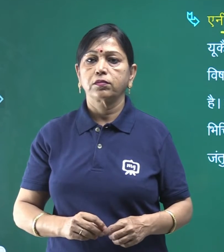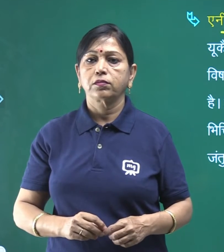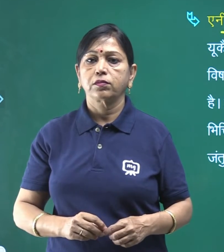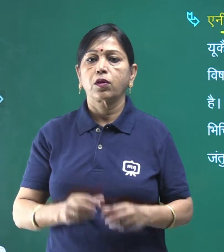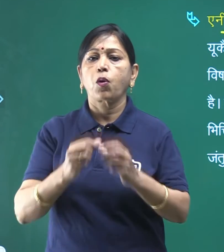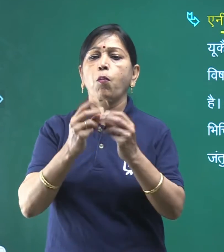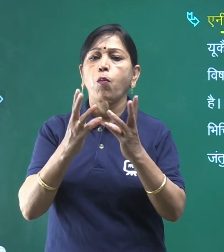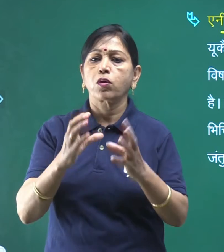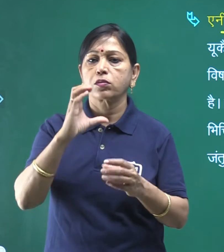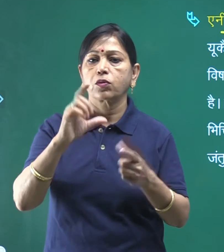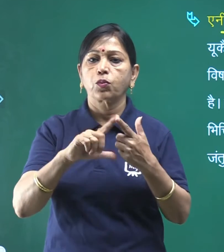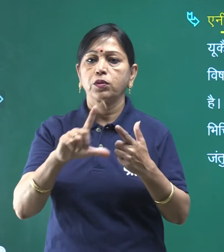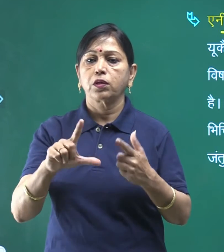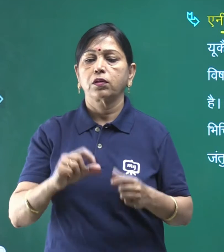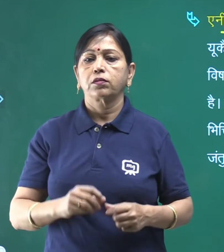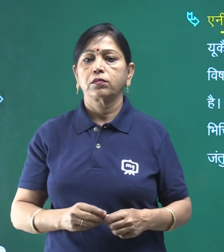बहुकोशिक